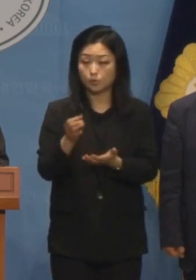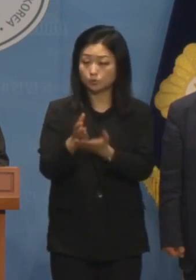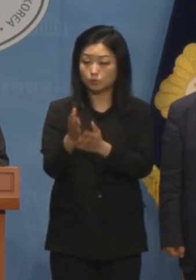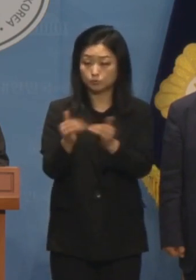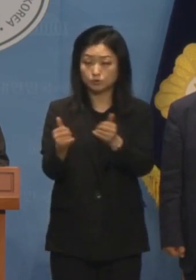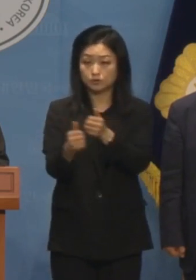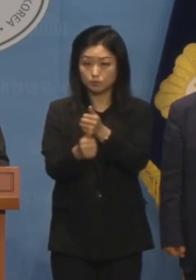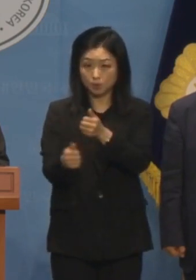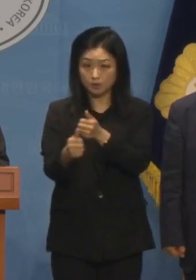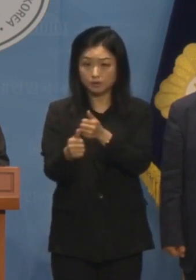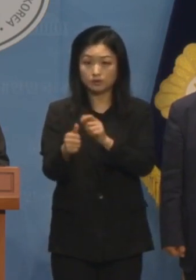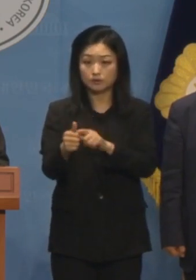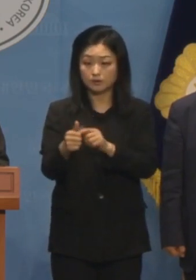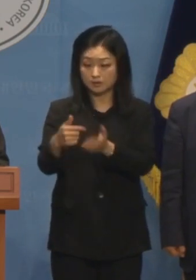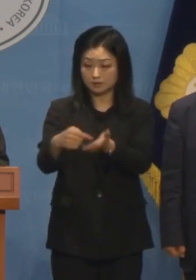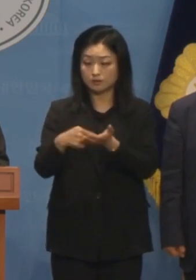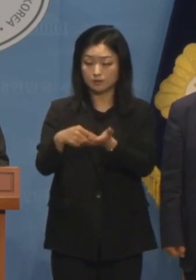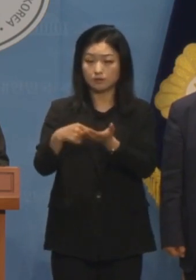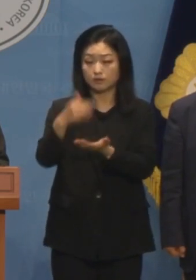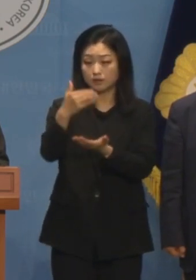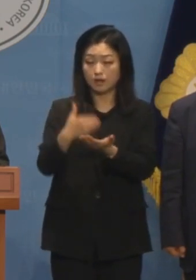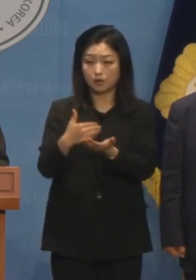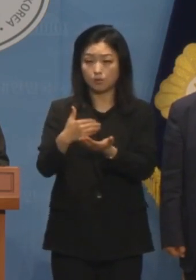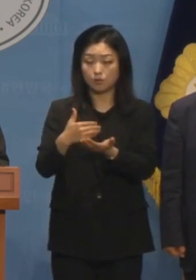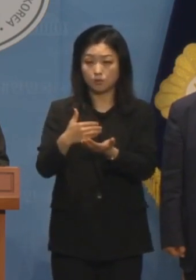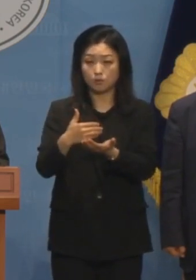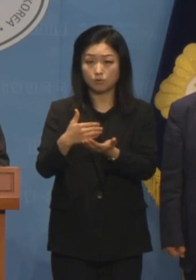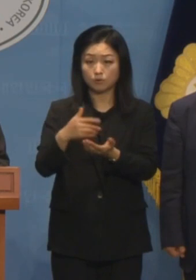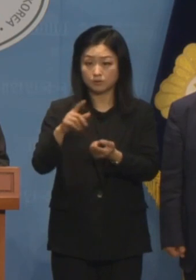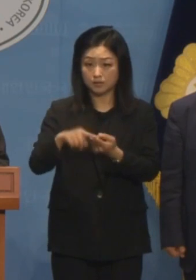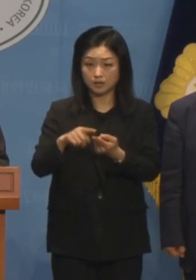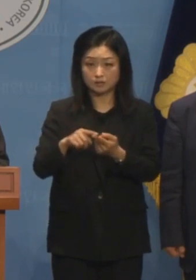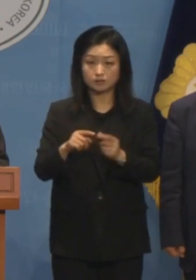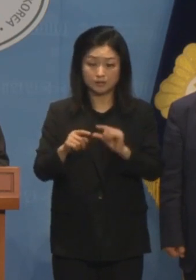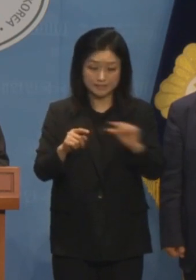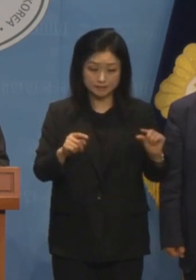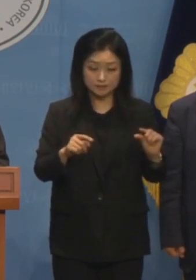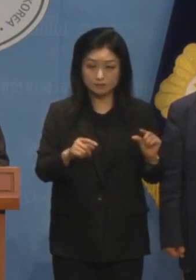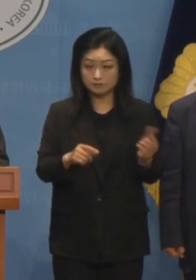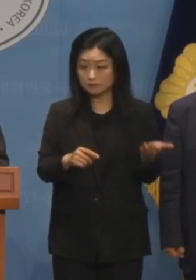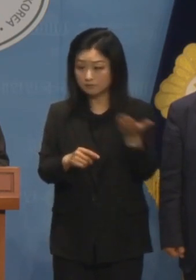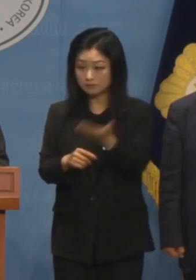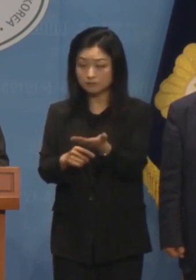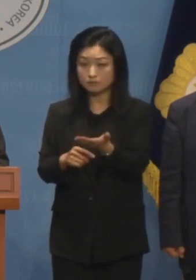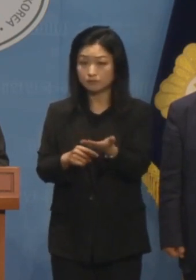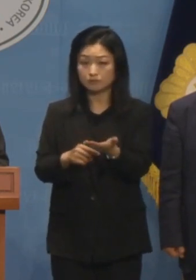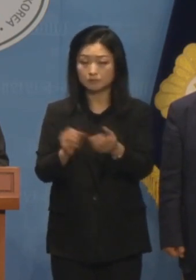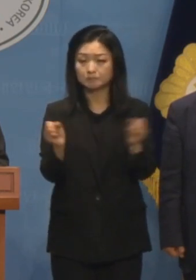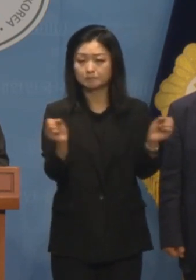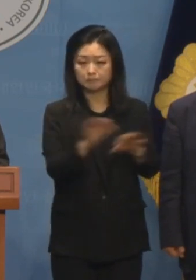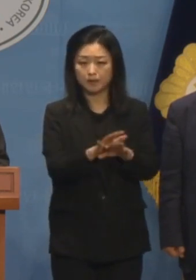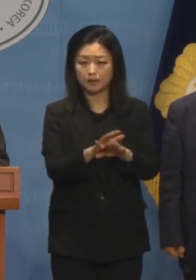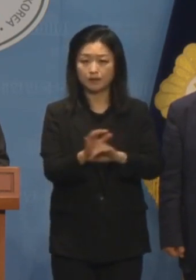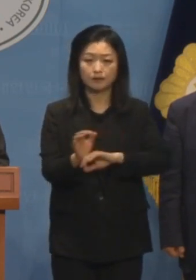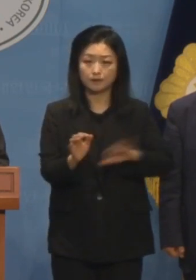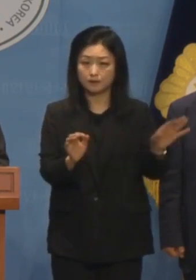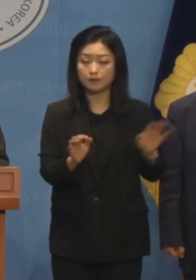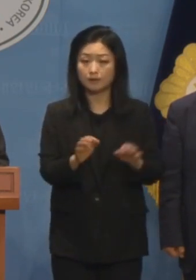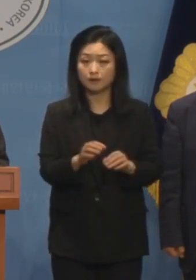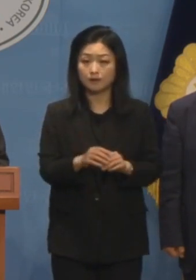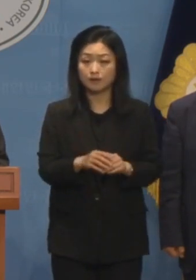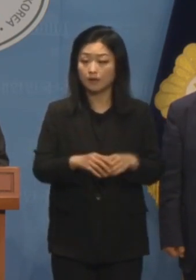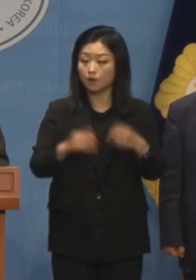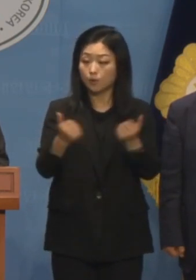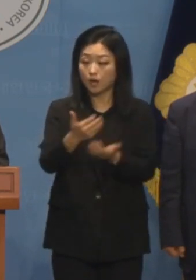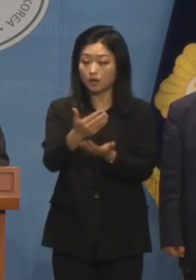의원이 공식적으로 제출한 내용마저 배제하면서 쟁점을 가리고자 했습니다. 전문위원회